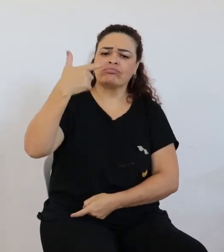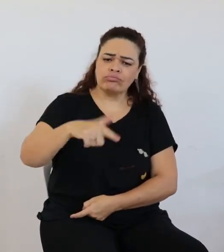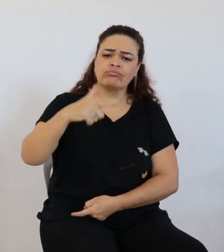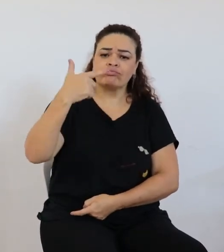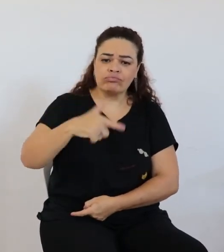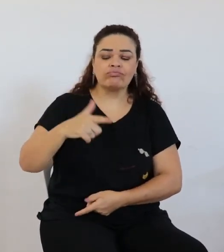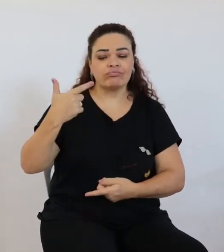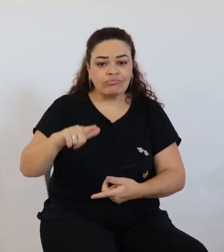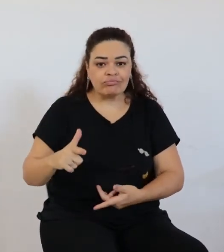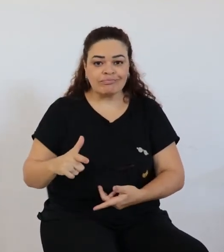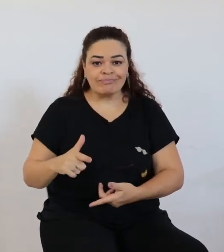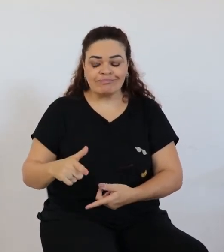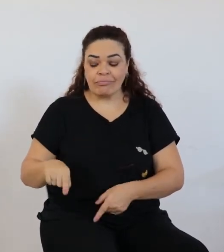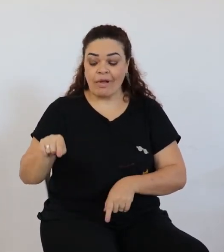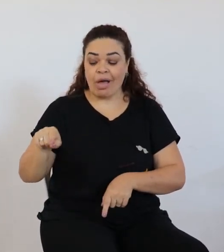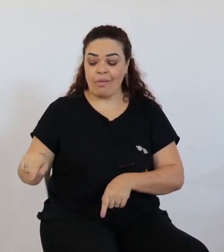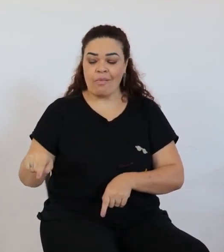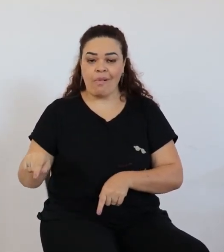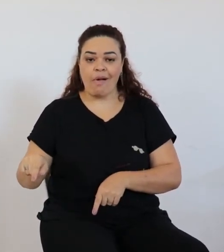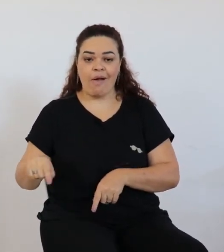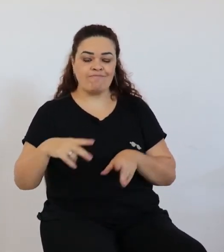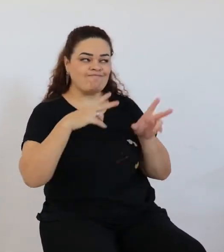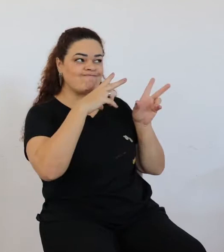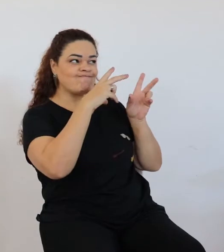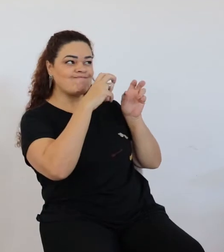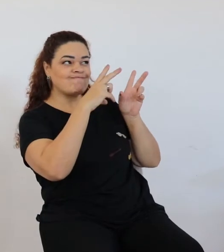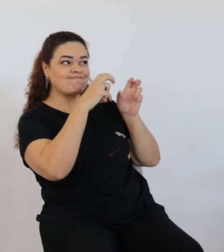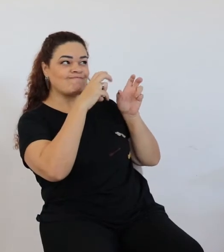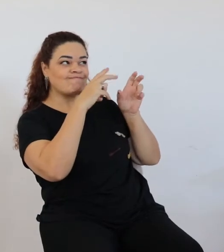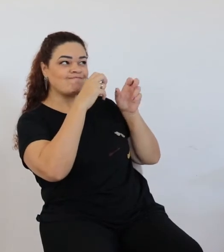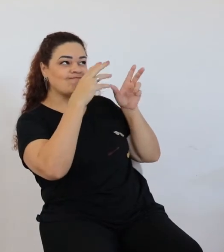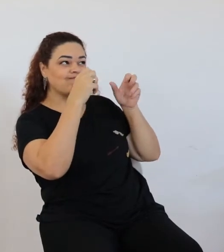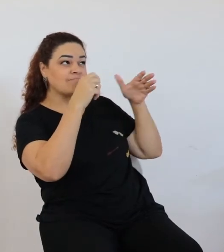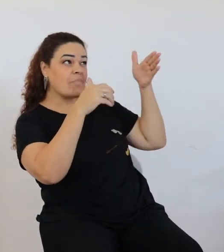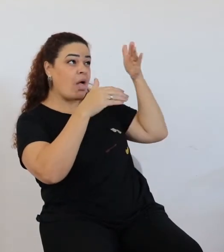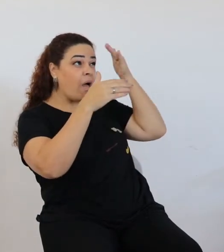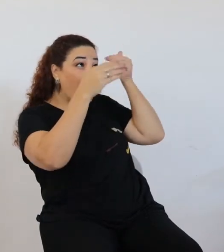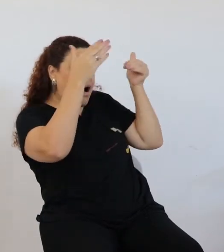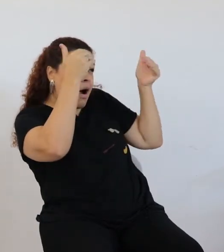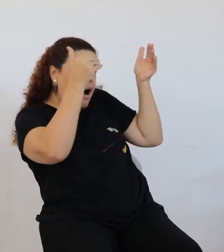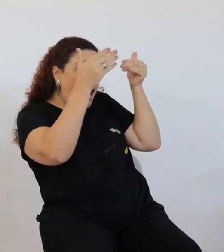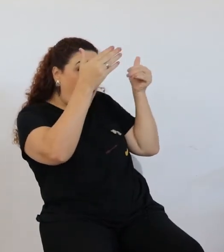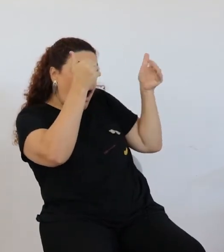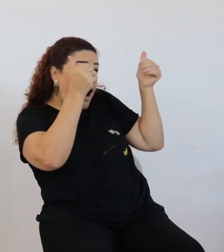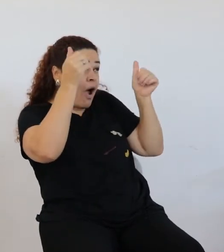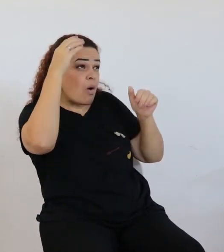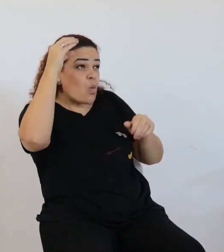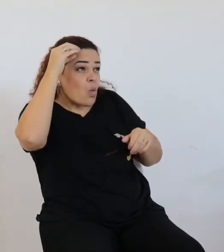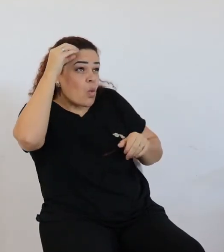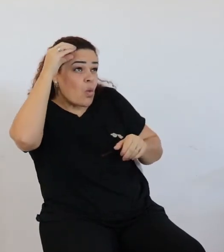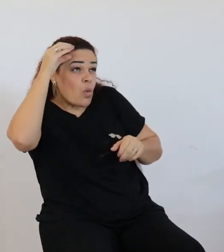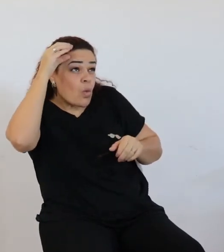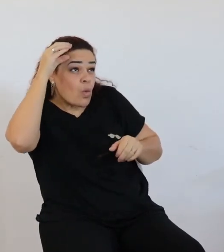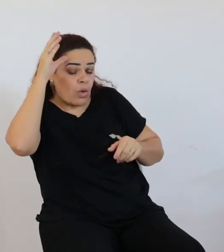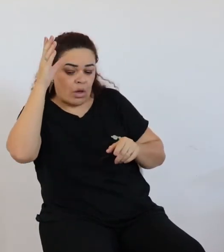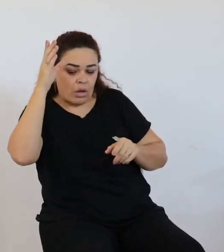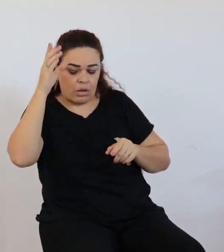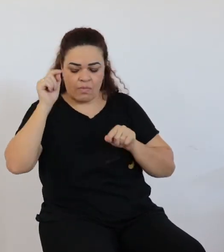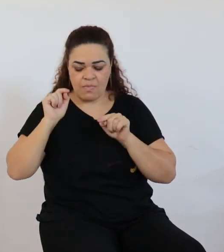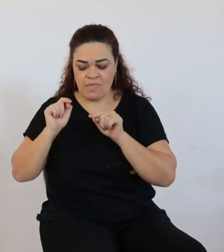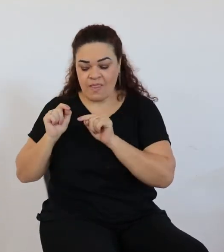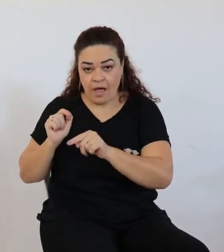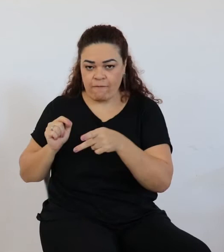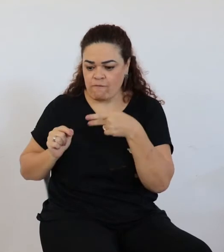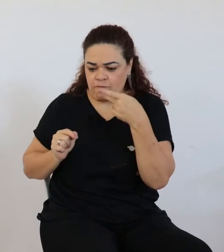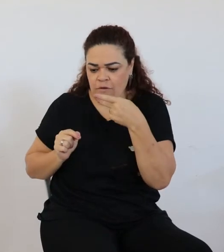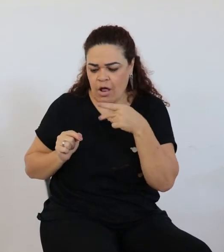muito importante a gente estar nomeando os objetos, nomeando as ações, falando corretamente com a criança, né?